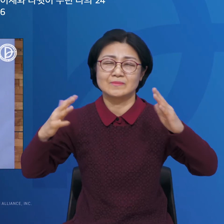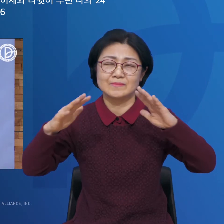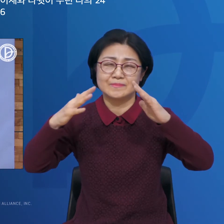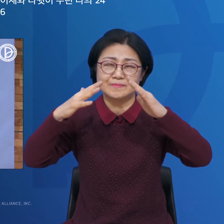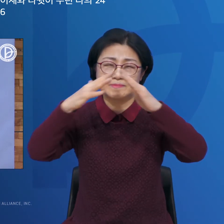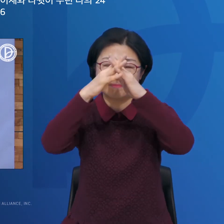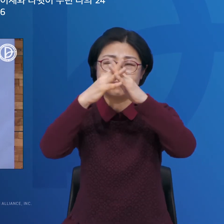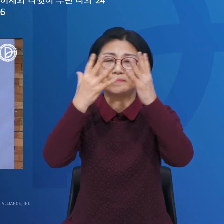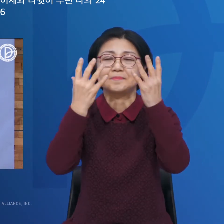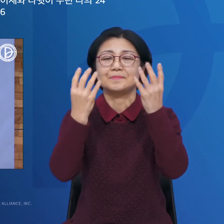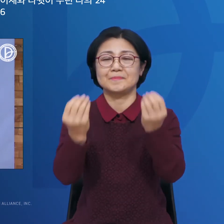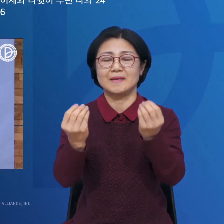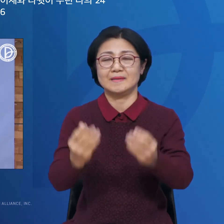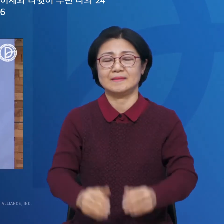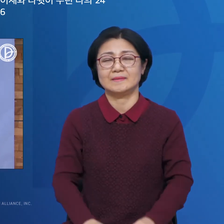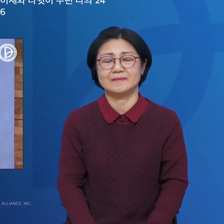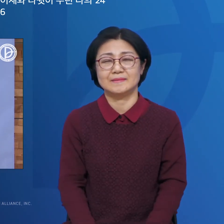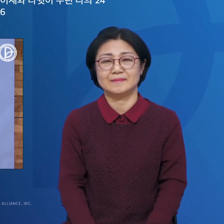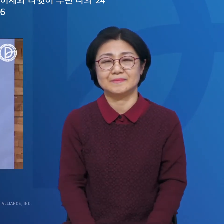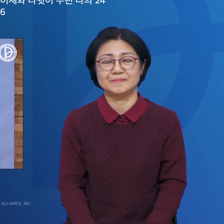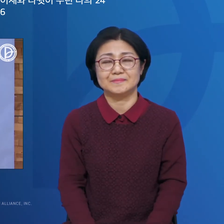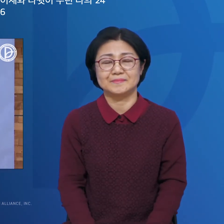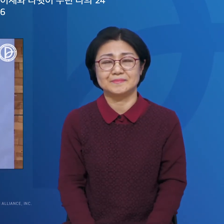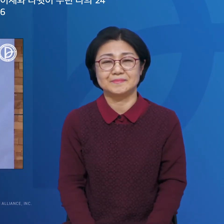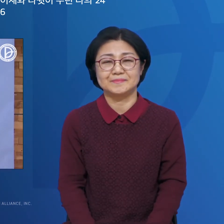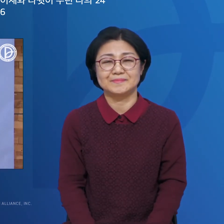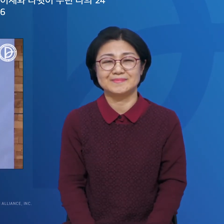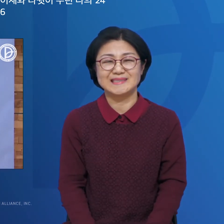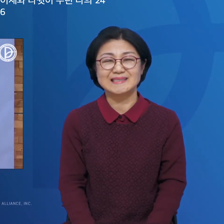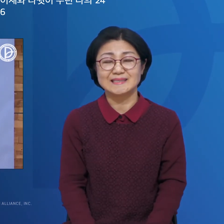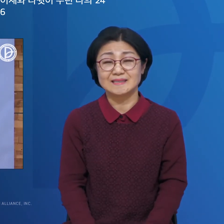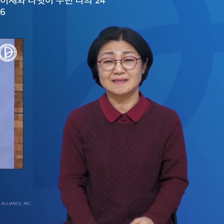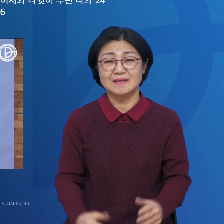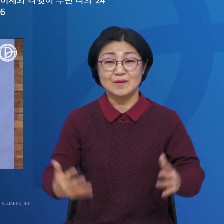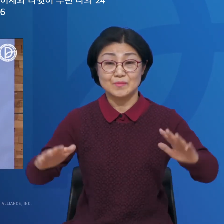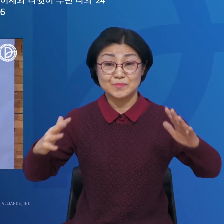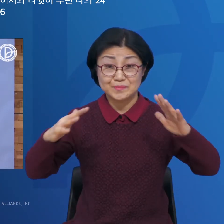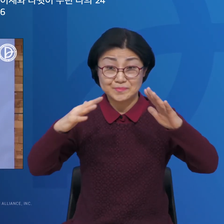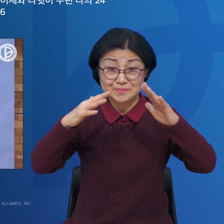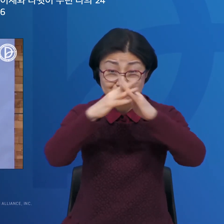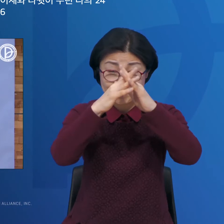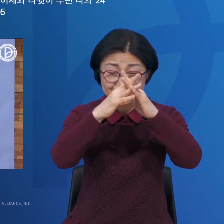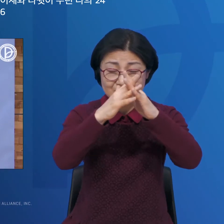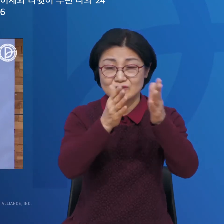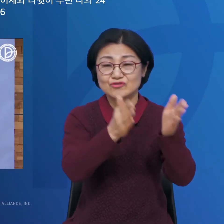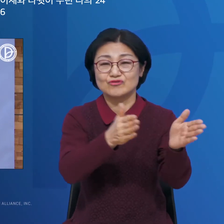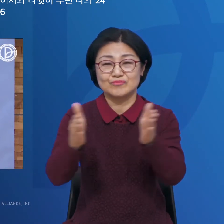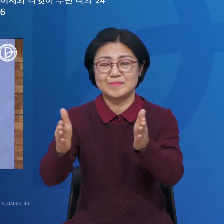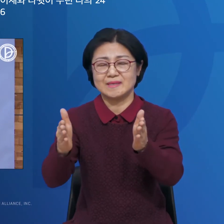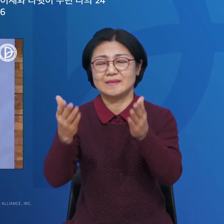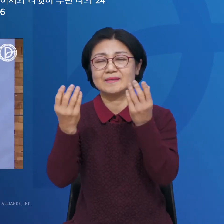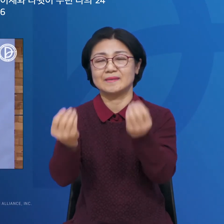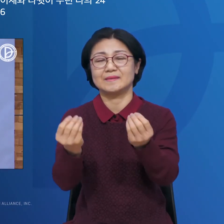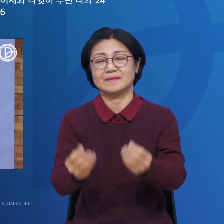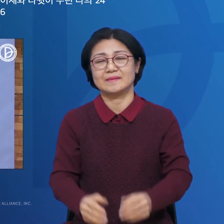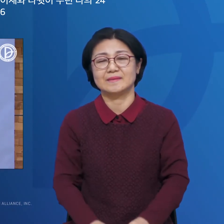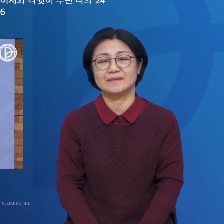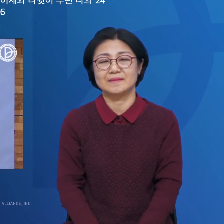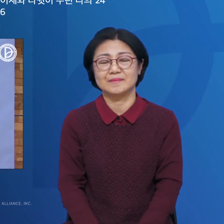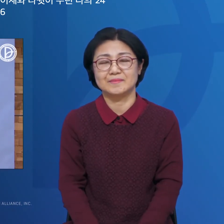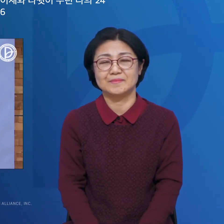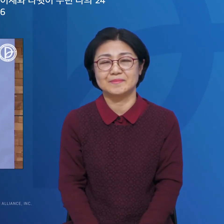짓는 것도 중요하지만 지을 준비를 완성했다 이 말이에요. Of course, constructing is important, but it was his completion of this construction that was very 여러분이